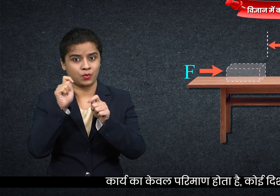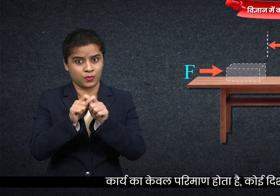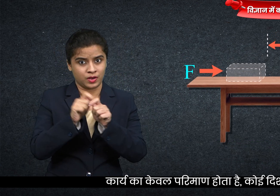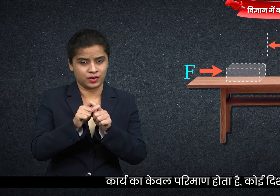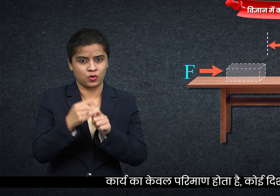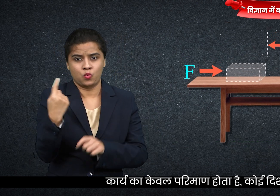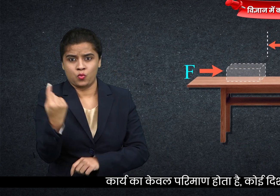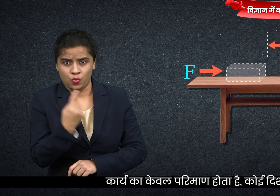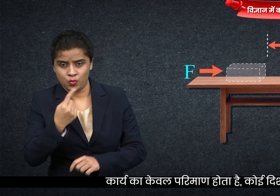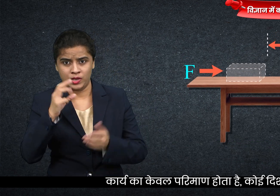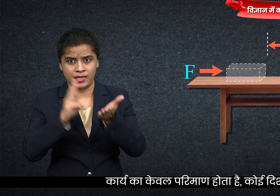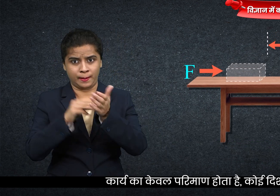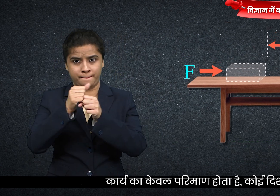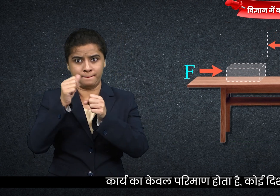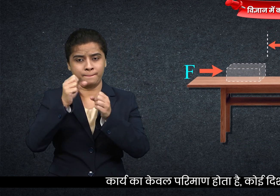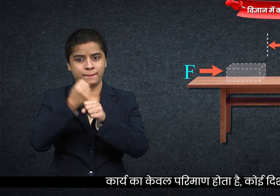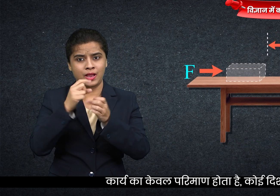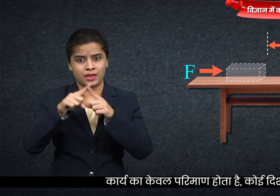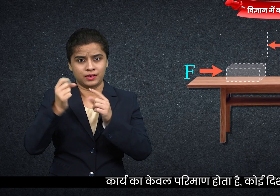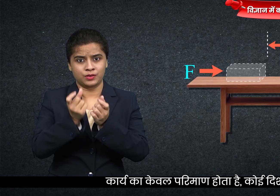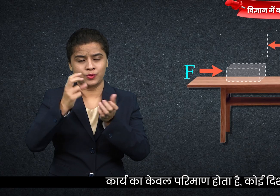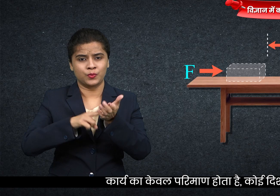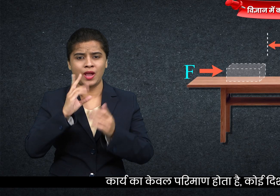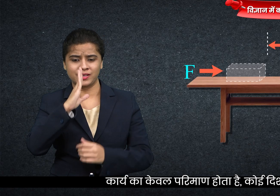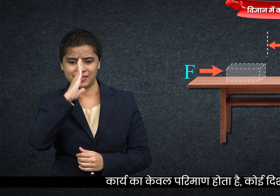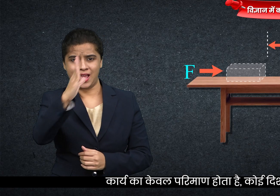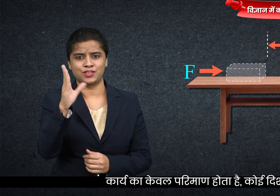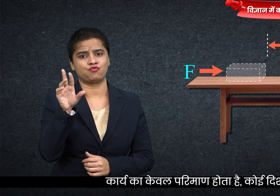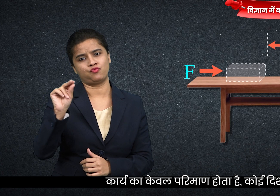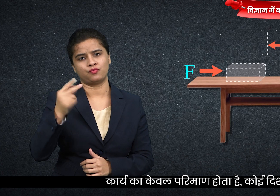कार्य का केवल परिमाण होता है, कोई दिशा नहीं।